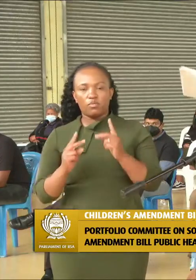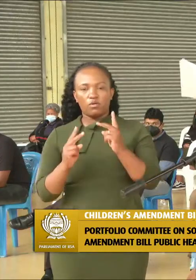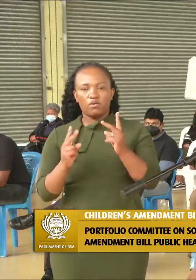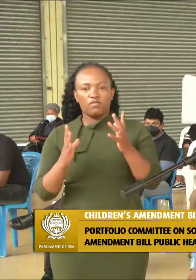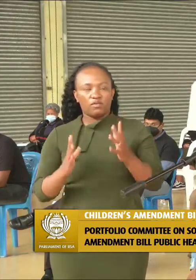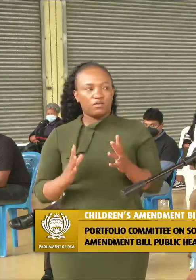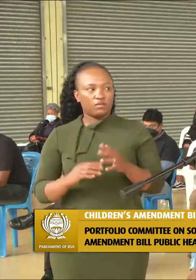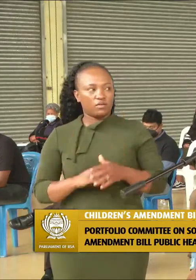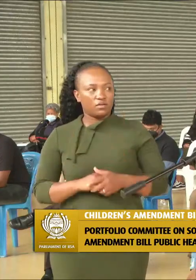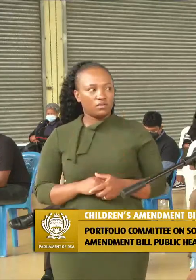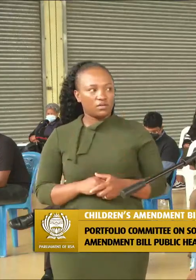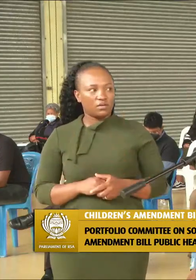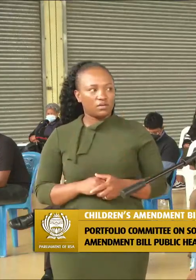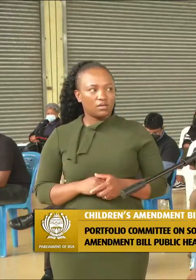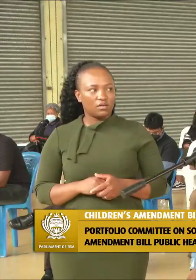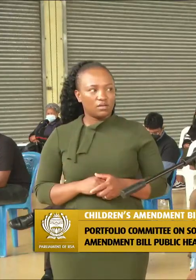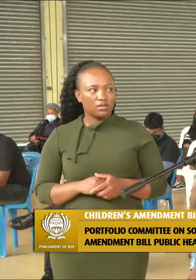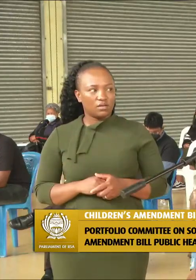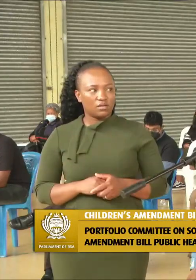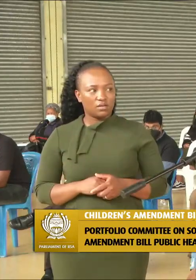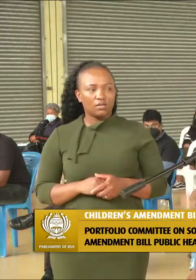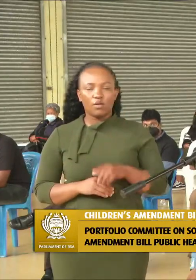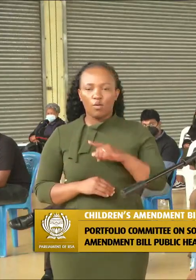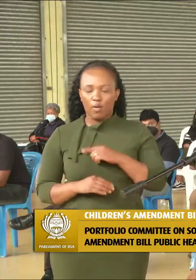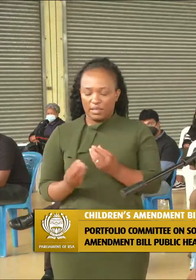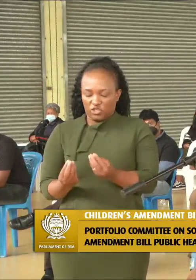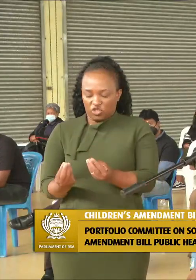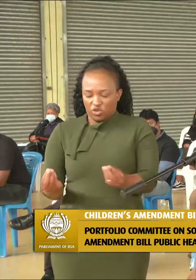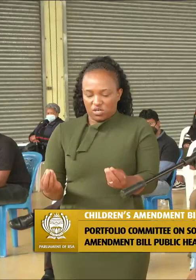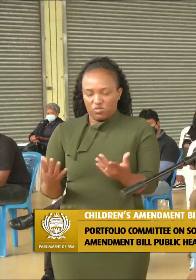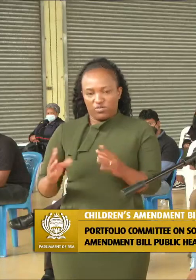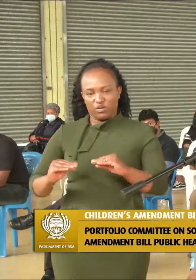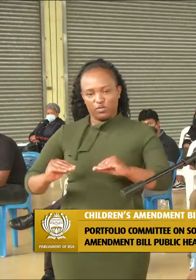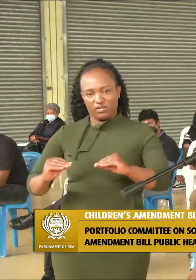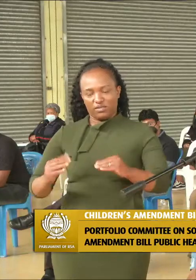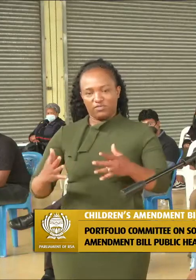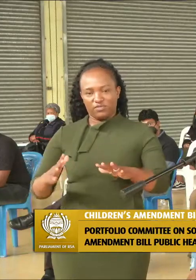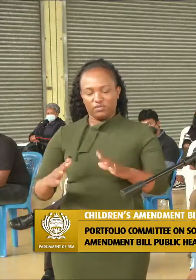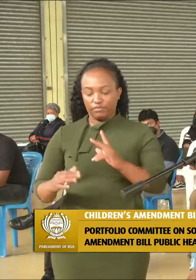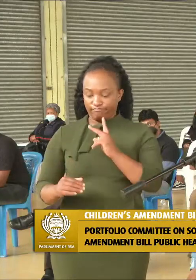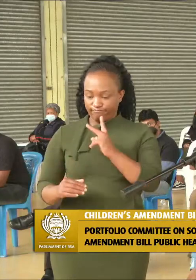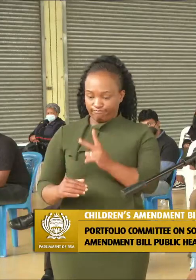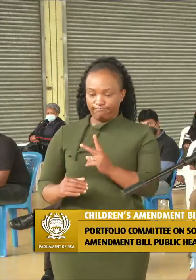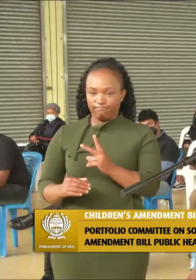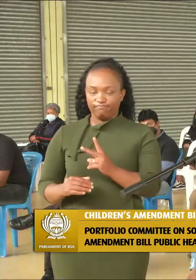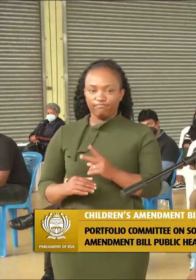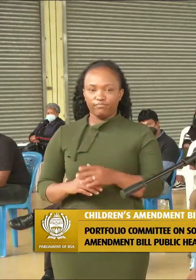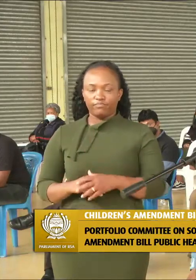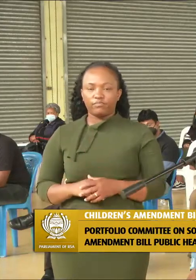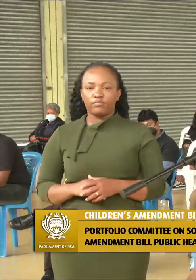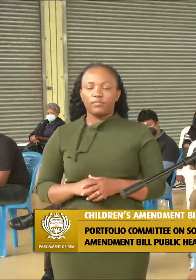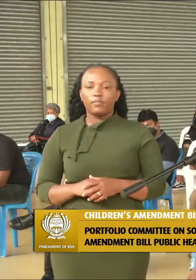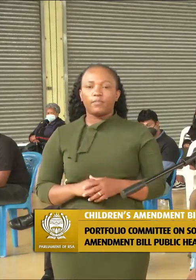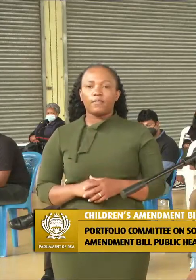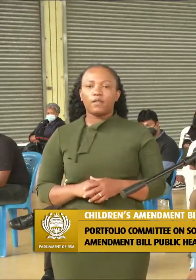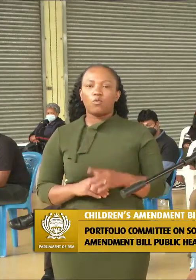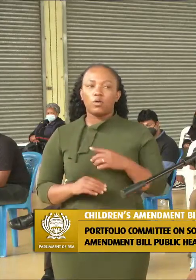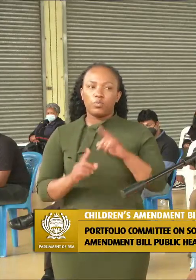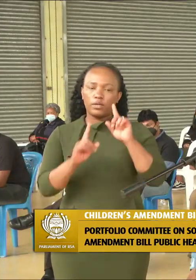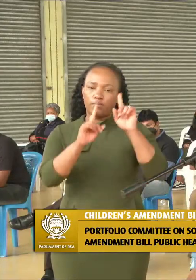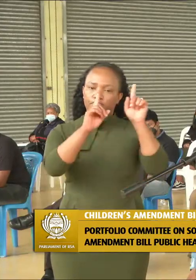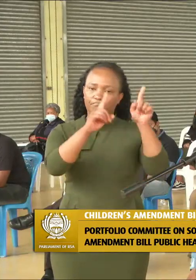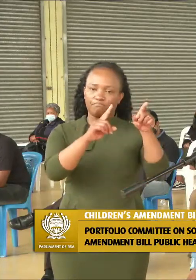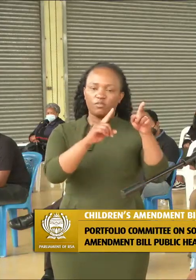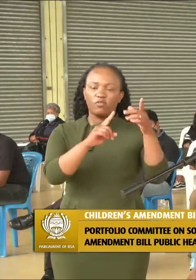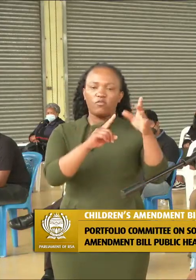ngime ngeingisi zenza abantu abadala. Ake nibone le product esiyenzayo thina la ukuthi sinikeza into enjani mase sihambisa.